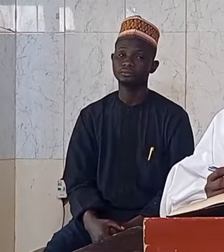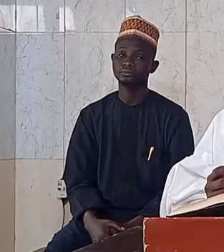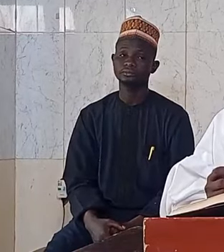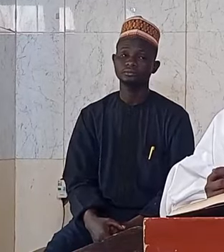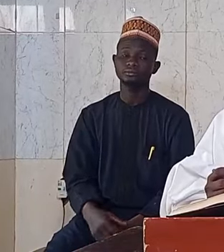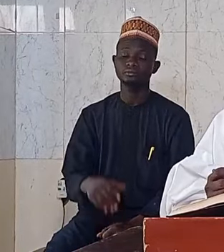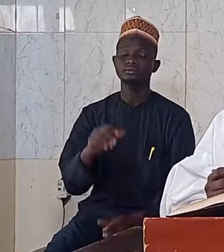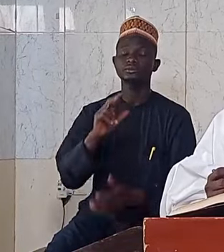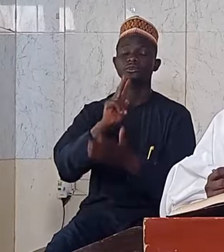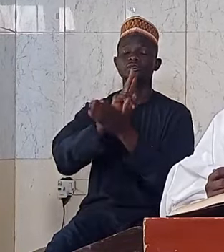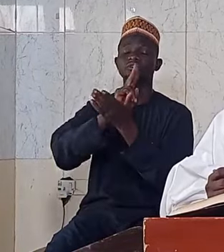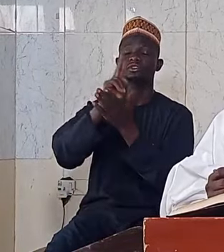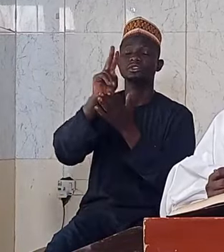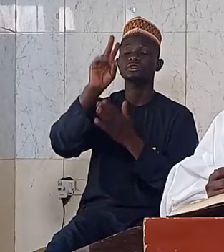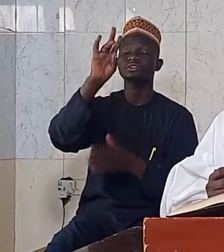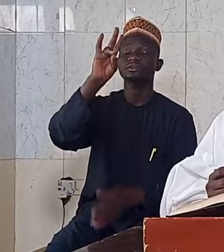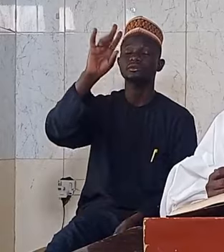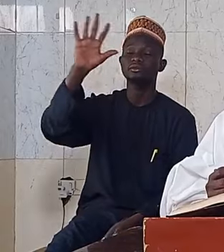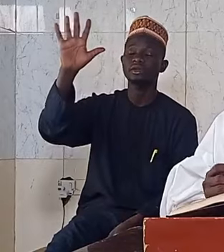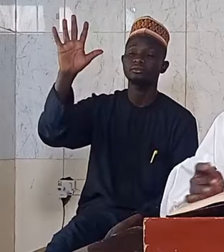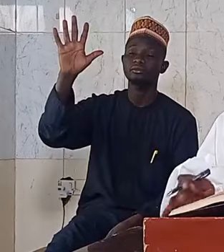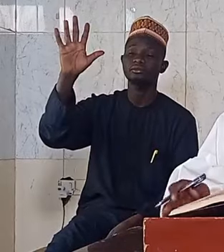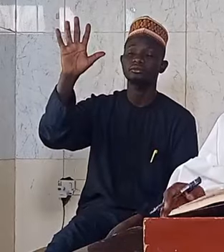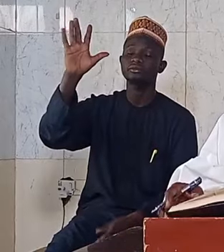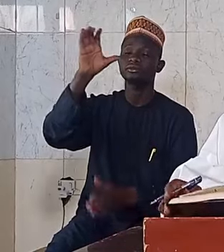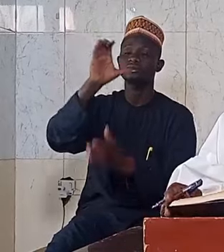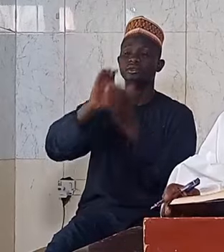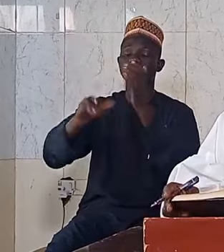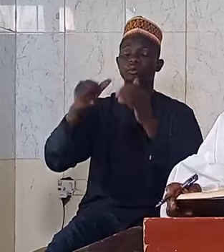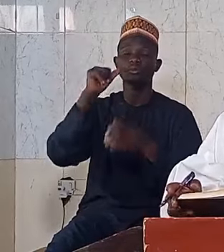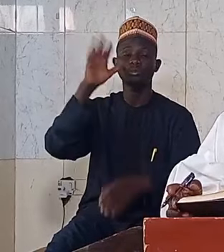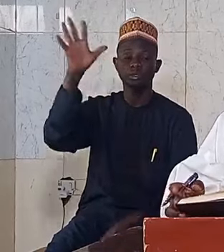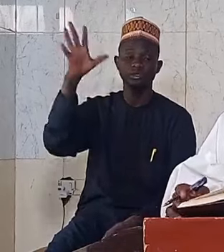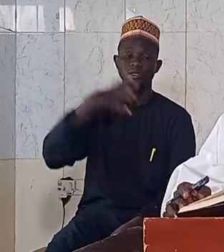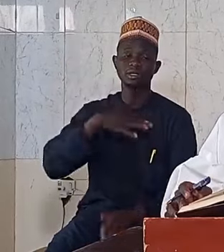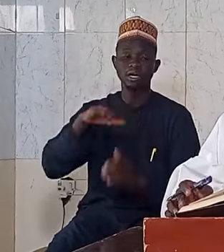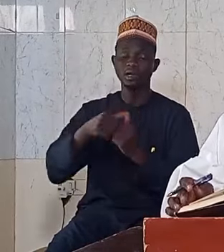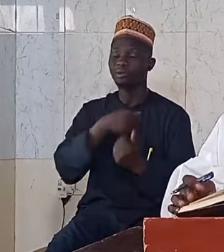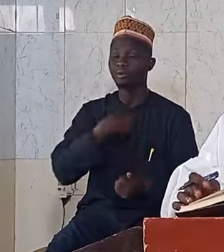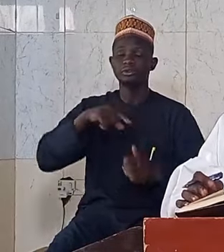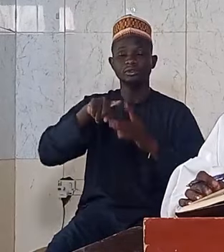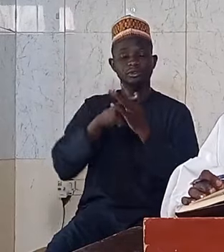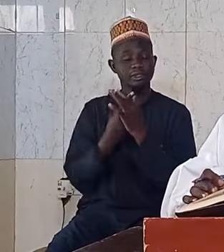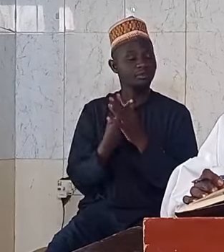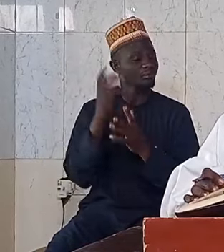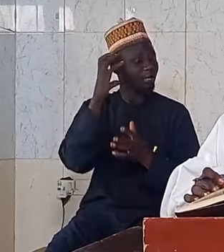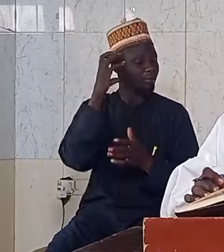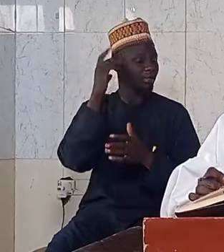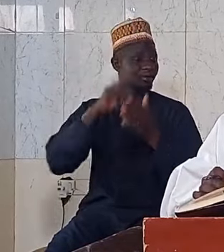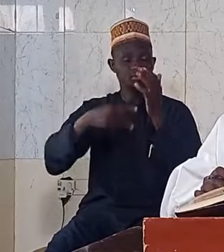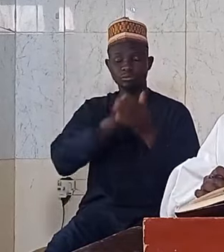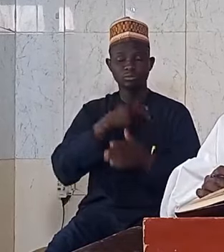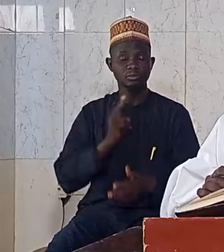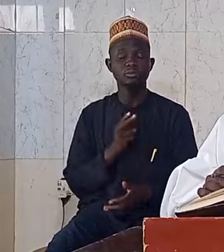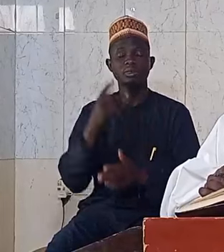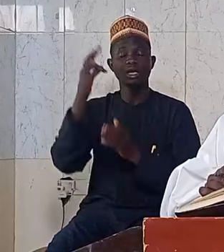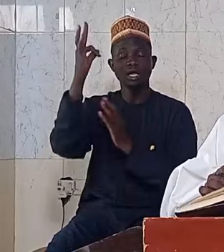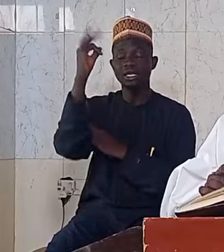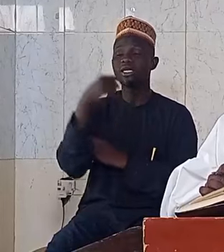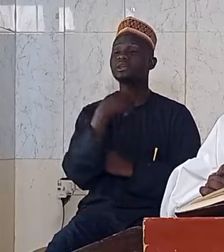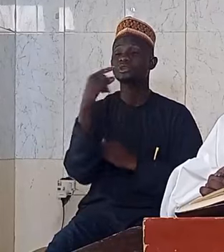آية 75 سورة النساء كما يدمك جمالا يا كرنتا. يقول الله